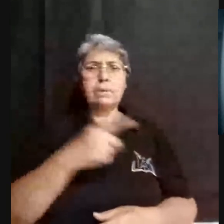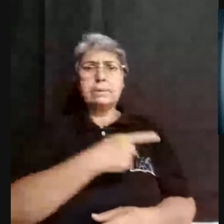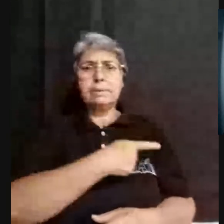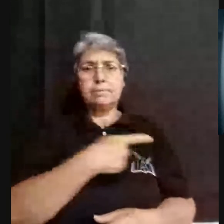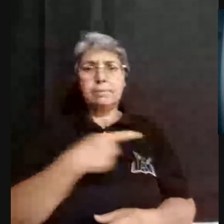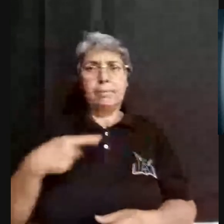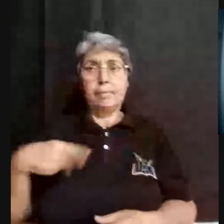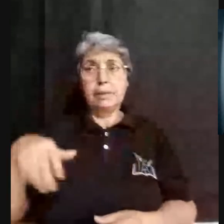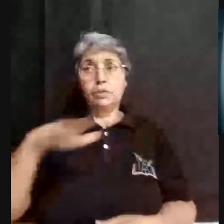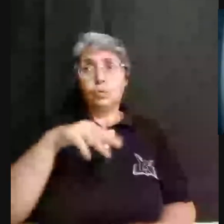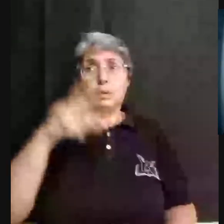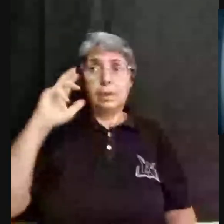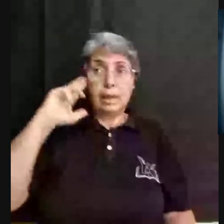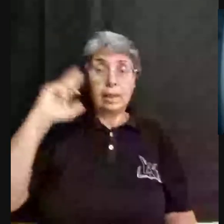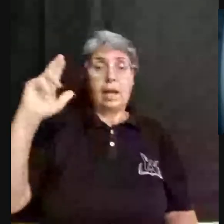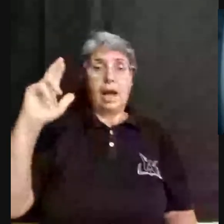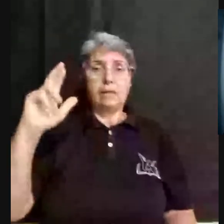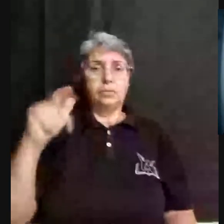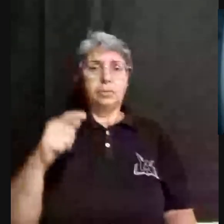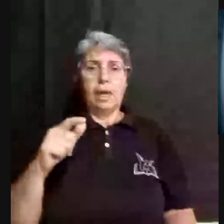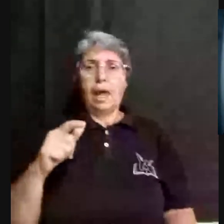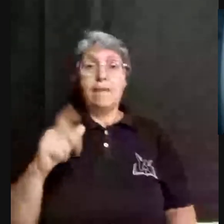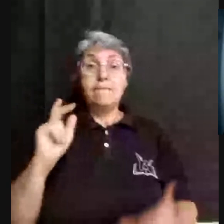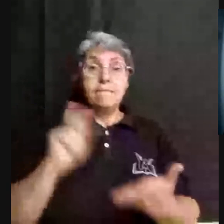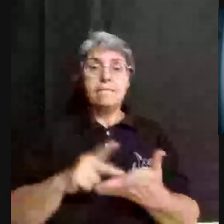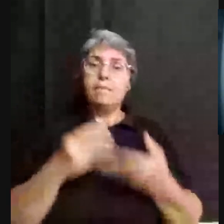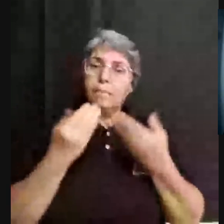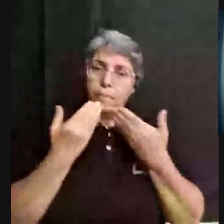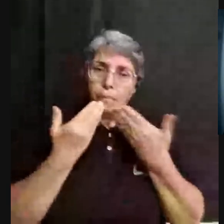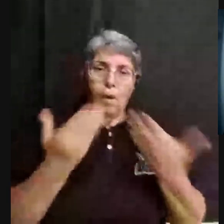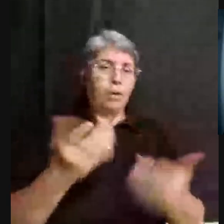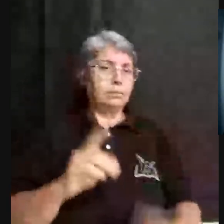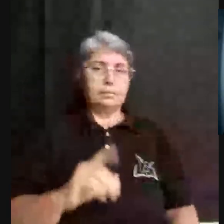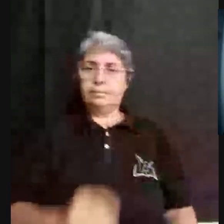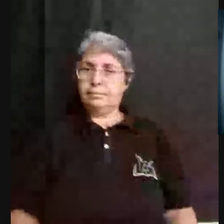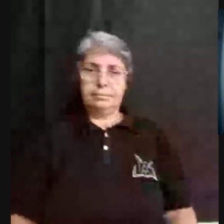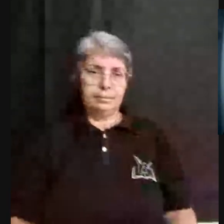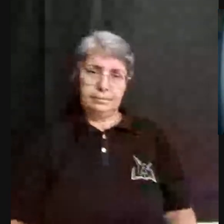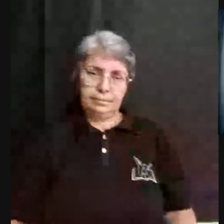líderes. Porque, afinal de contas,